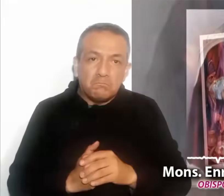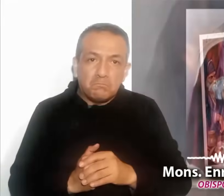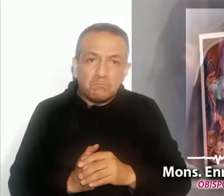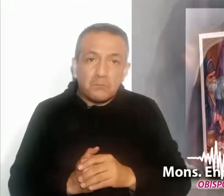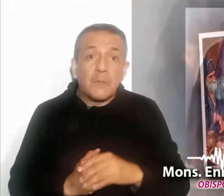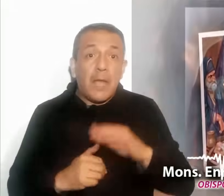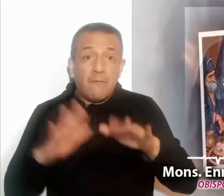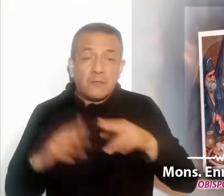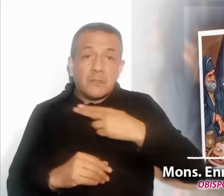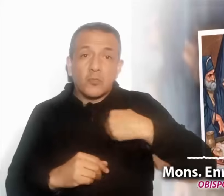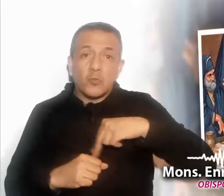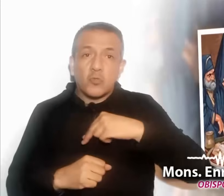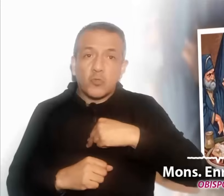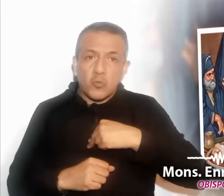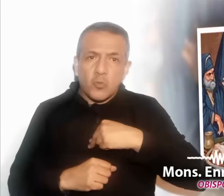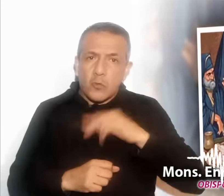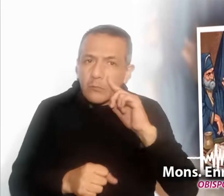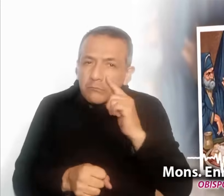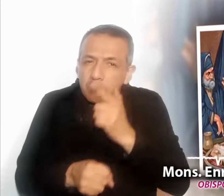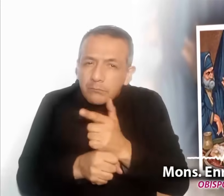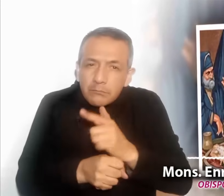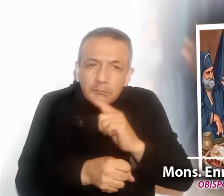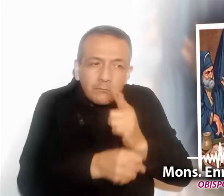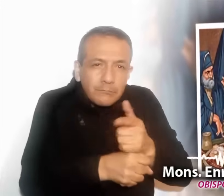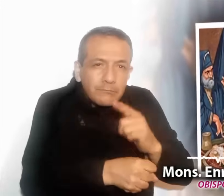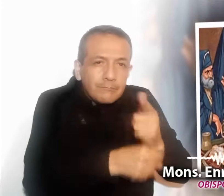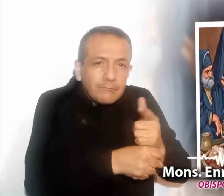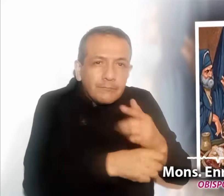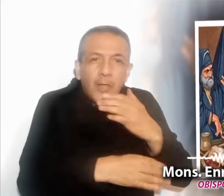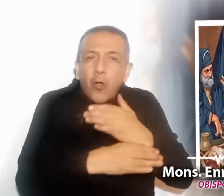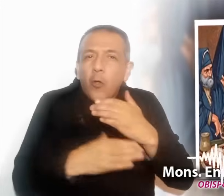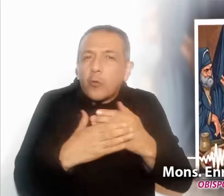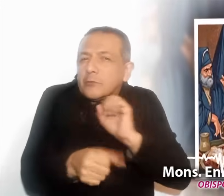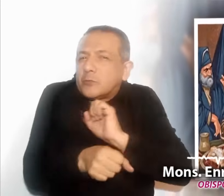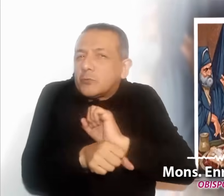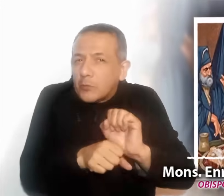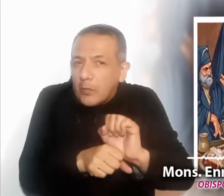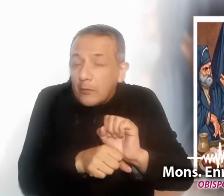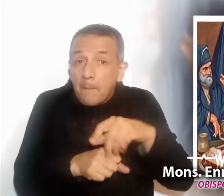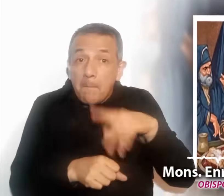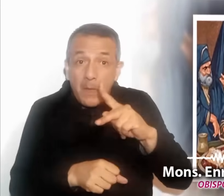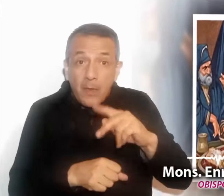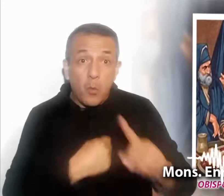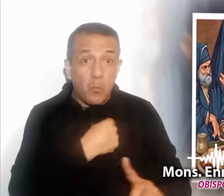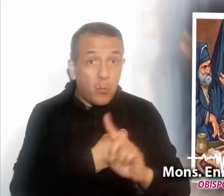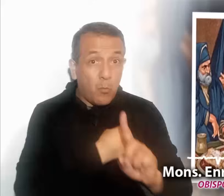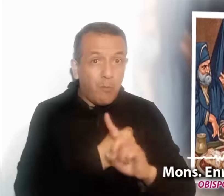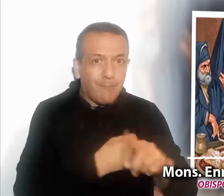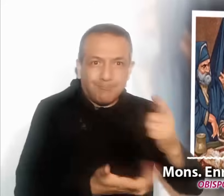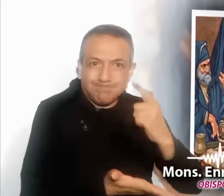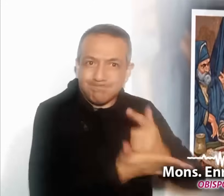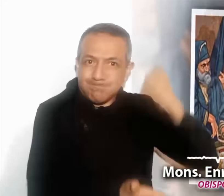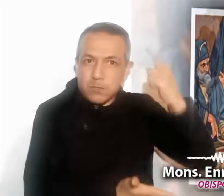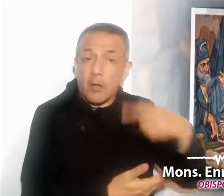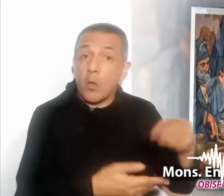mismo. Somos capaces de detectar las más pequeñas minucias y tragarnos